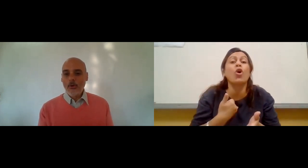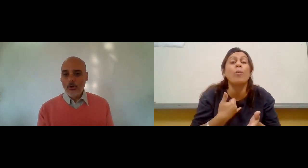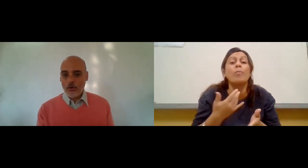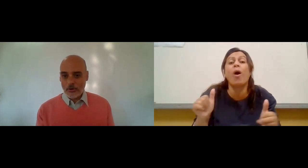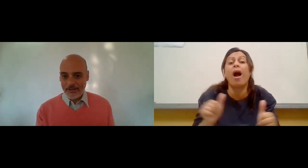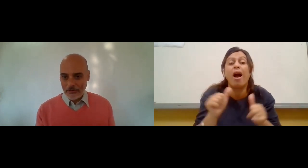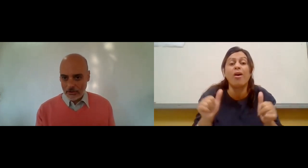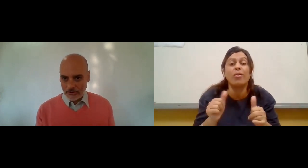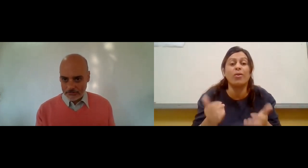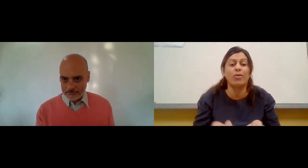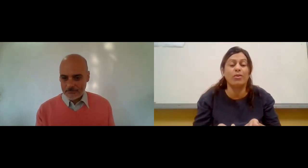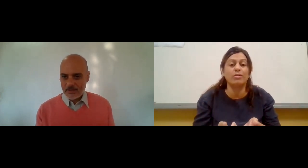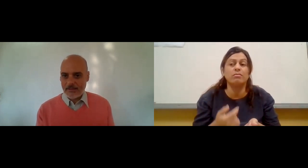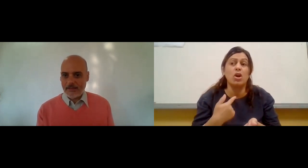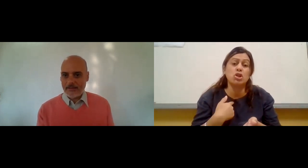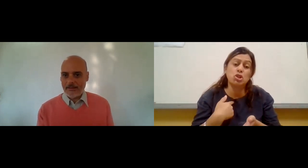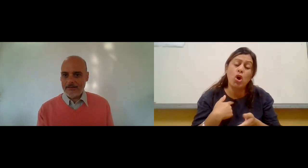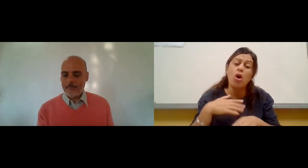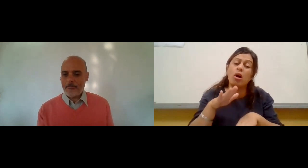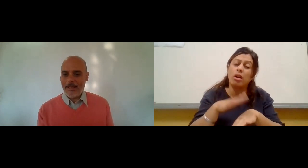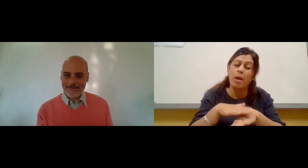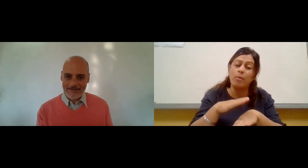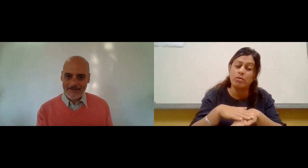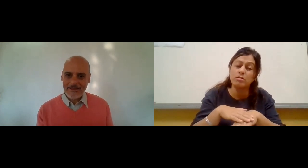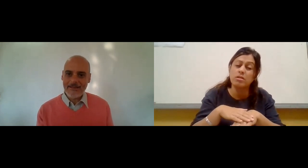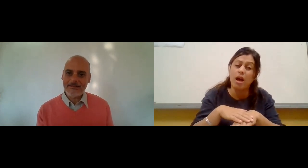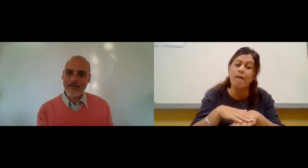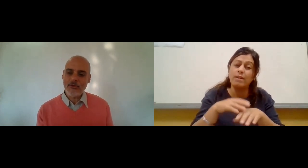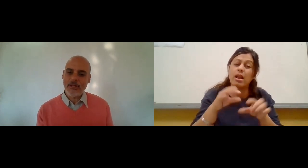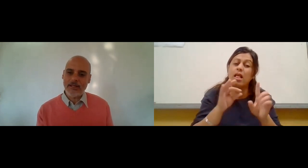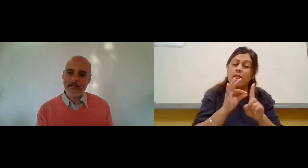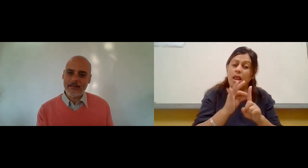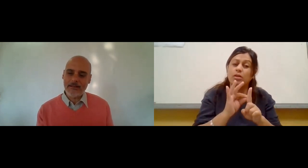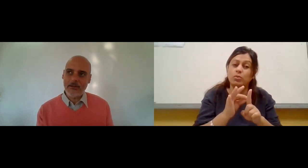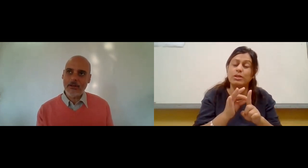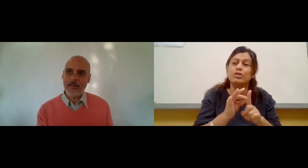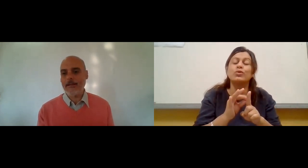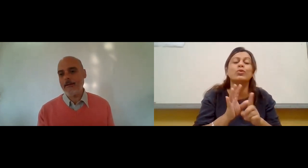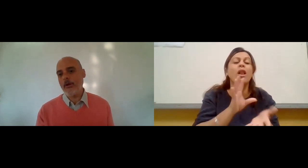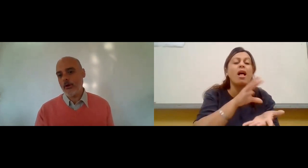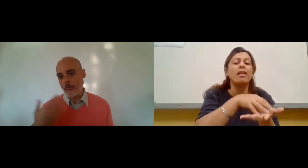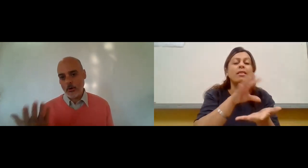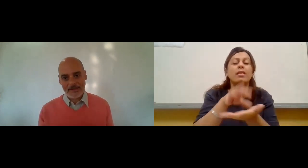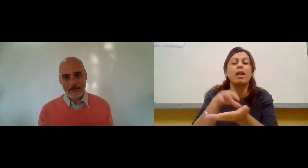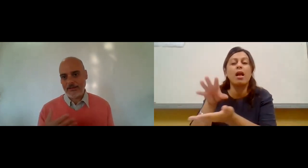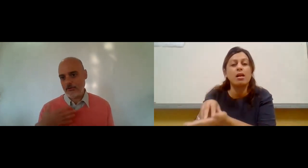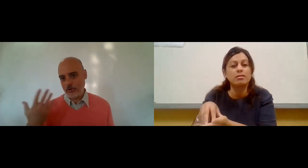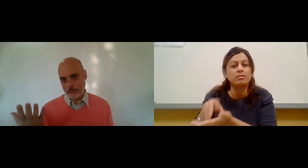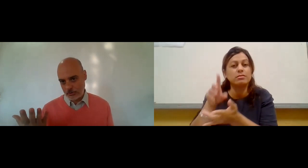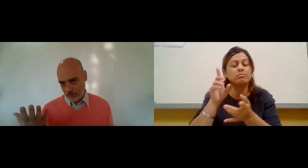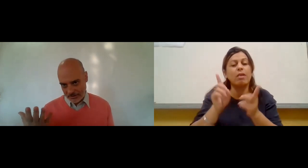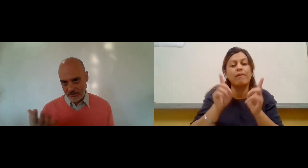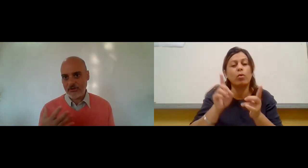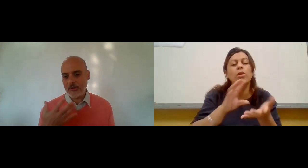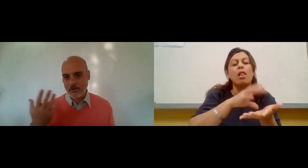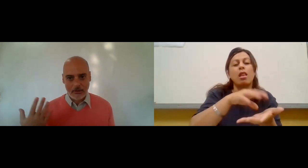Yo como coordinador para las 3 sedes, y bueno, lo que hemos conversado, o sea, no solo